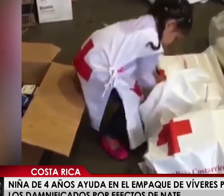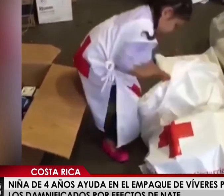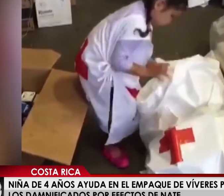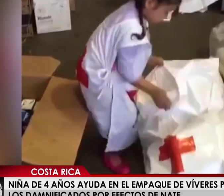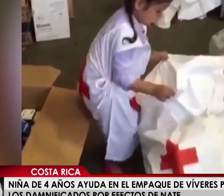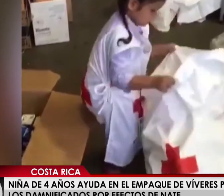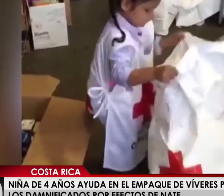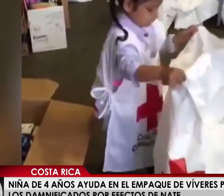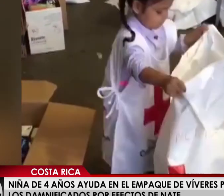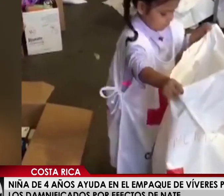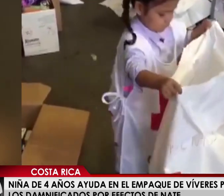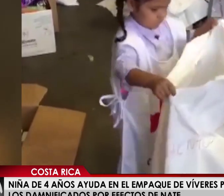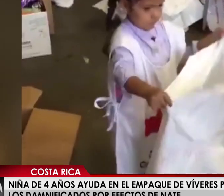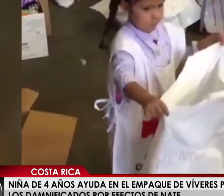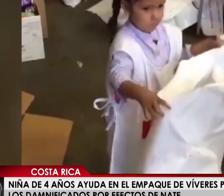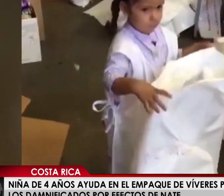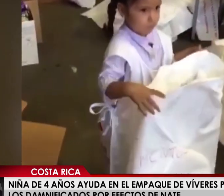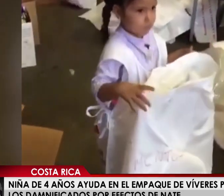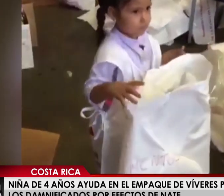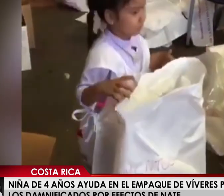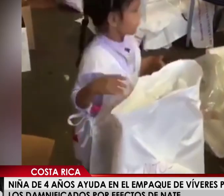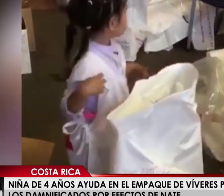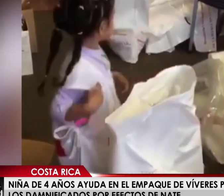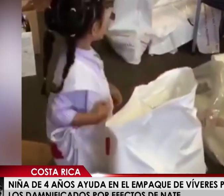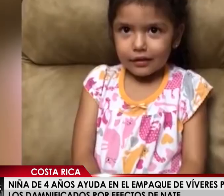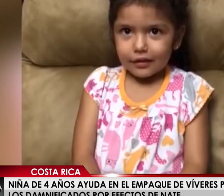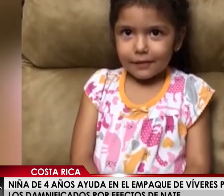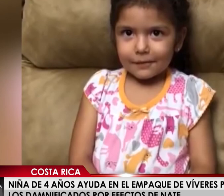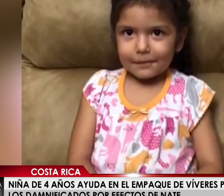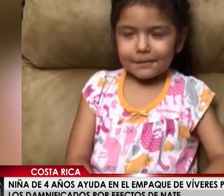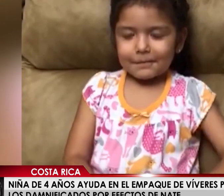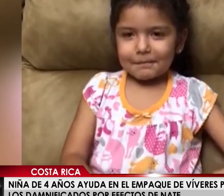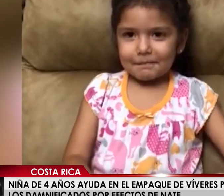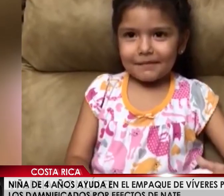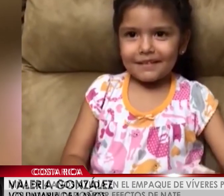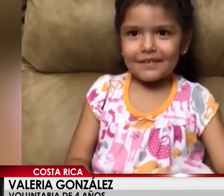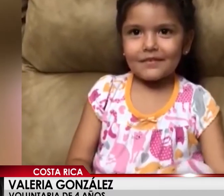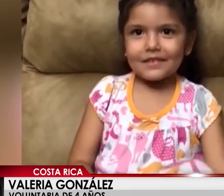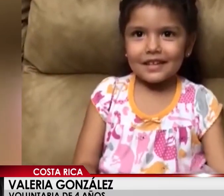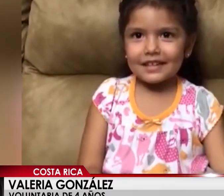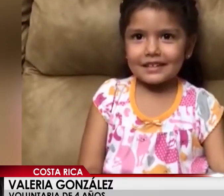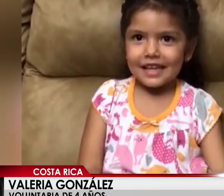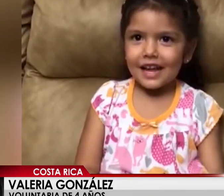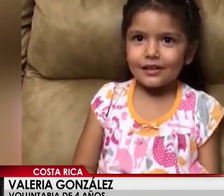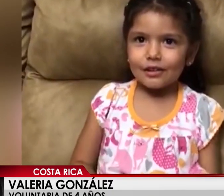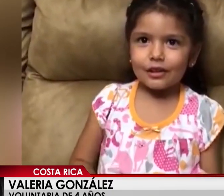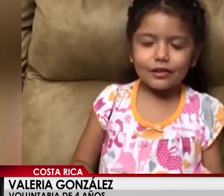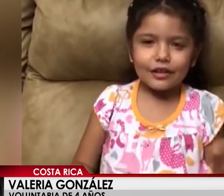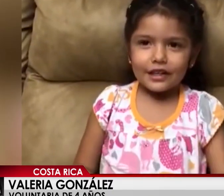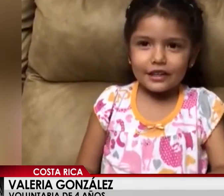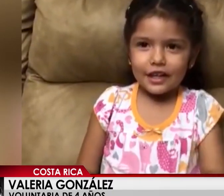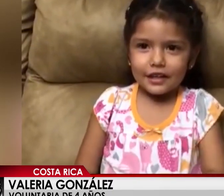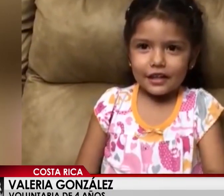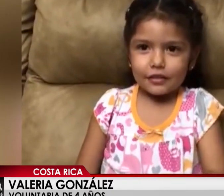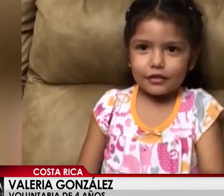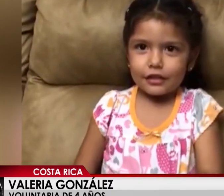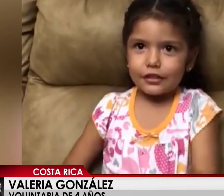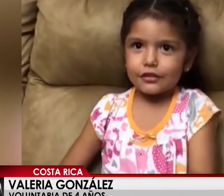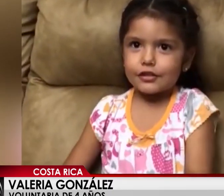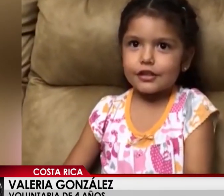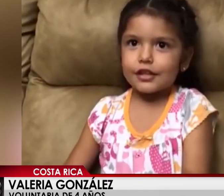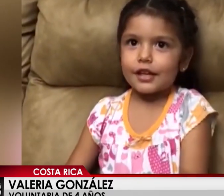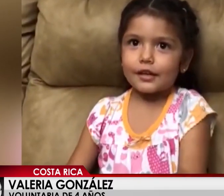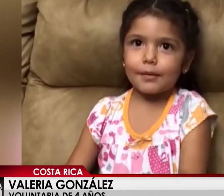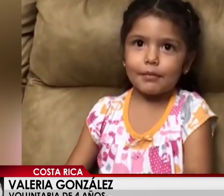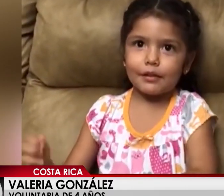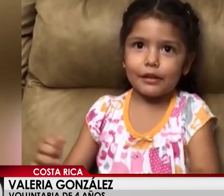de la solidaridad. ¿Por qué estabas ayer en la Cruz Roja? Porque estaba ayudando a los